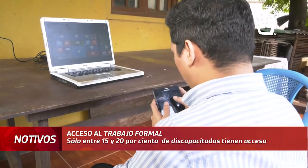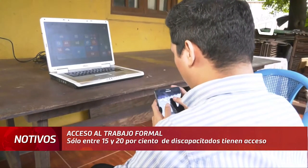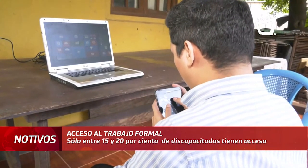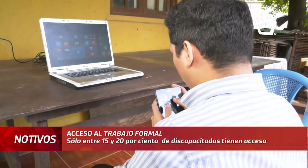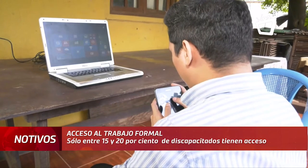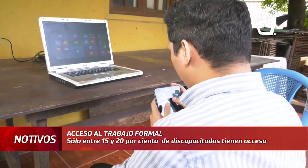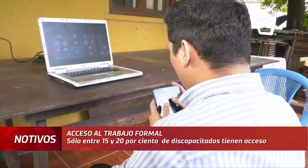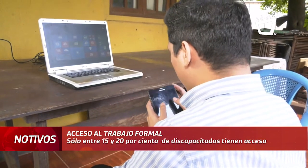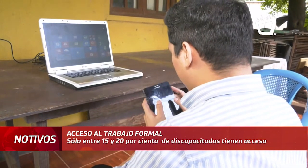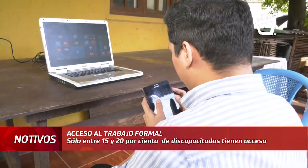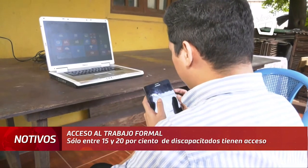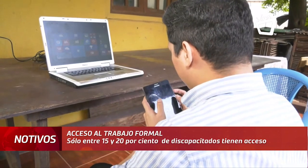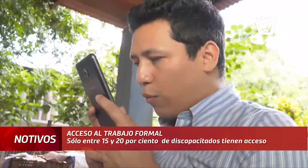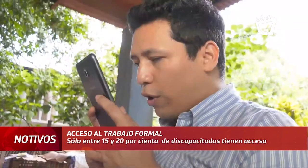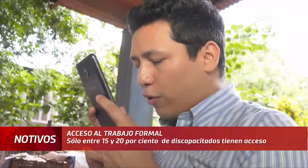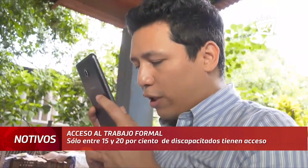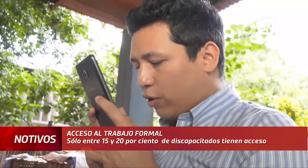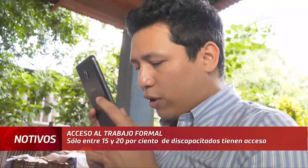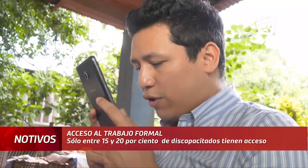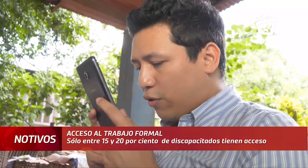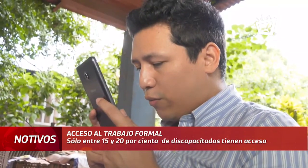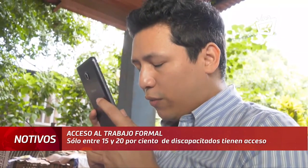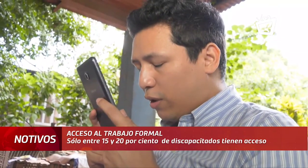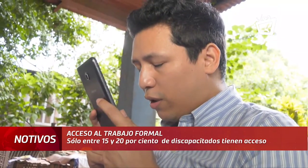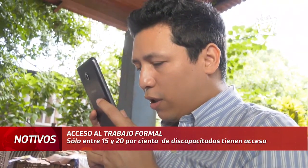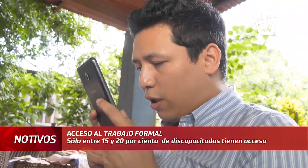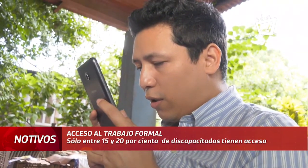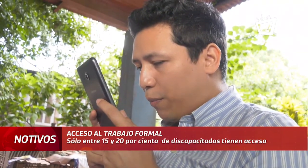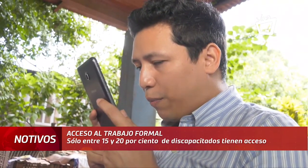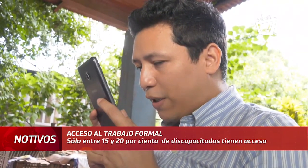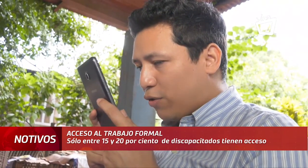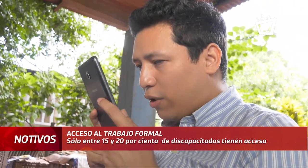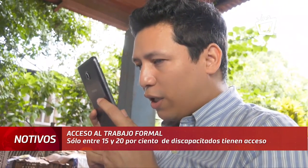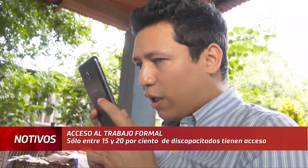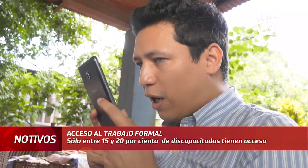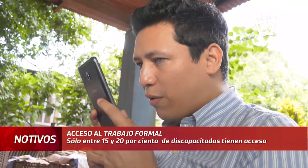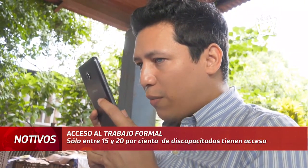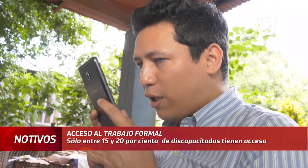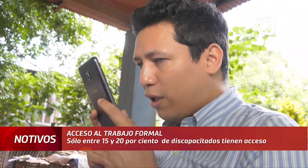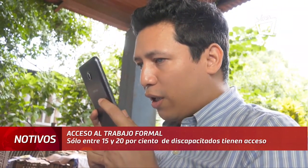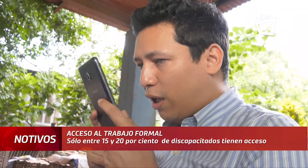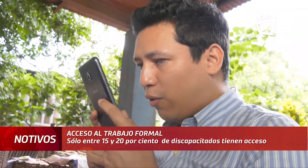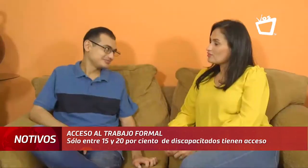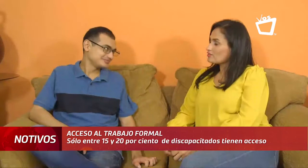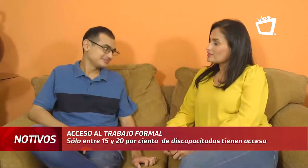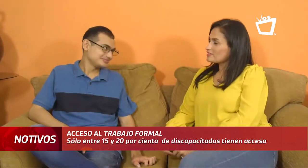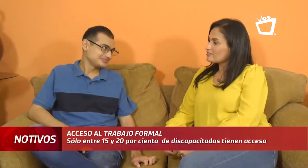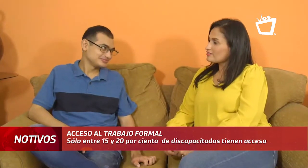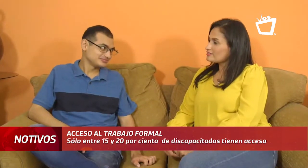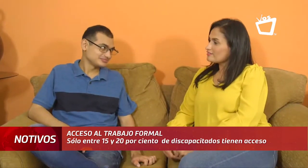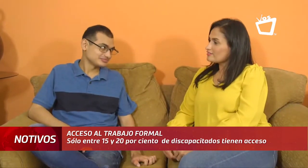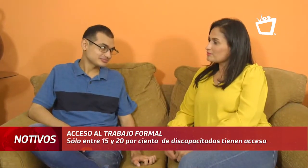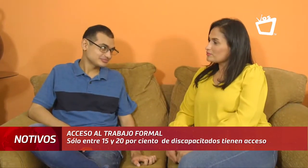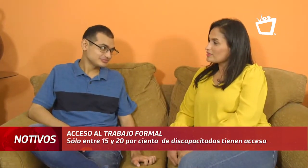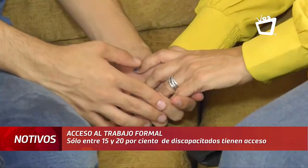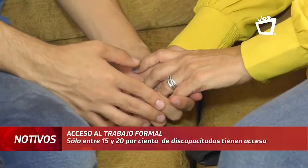para que el empleador incluya dentro de su planilla a colaboradores con discapacidad, según FECONORI, se logró con la reciente